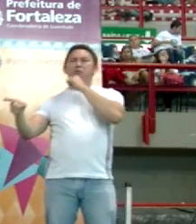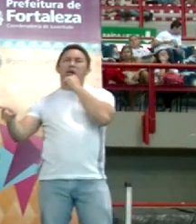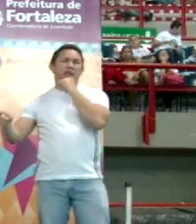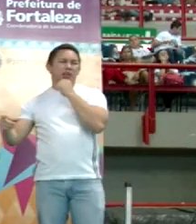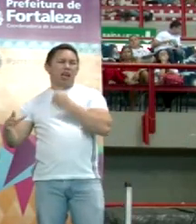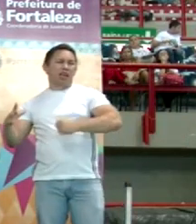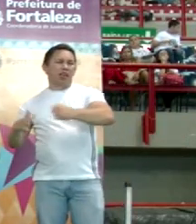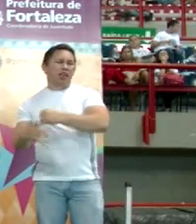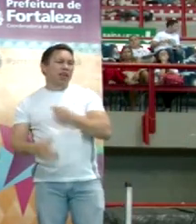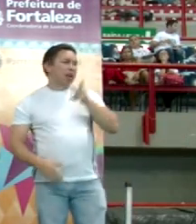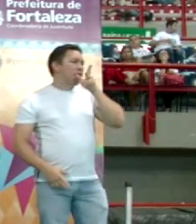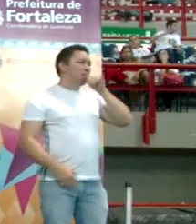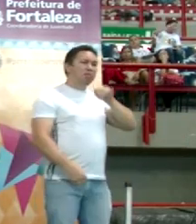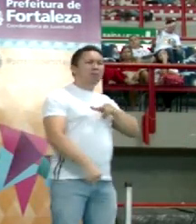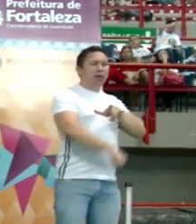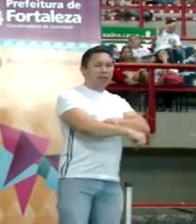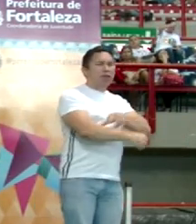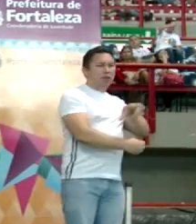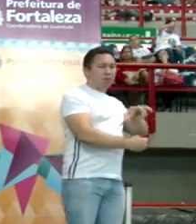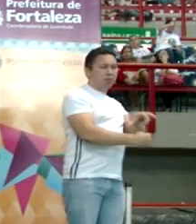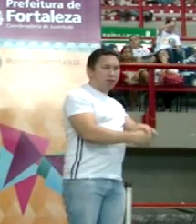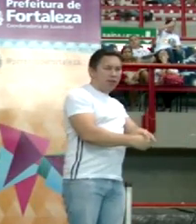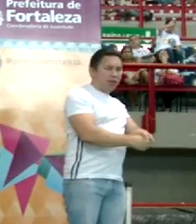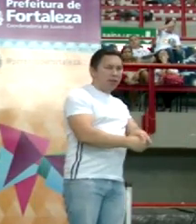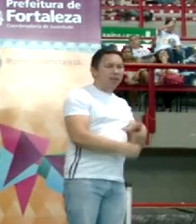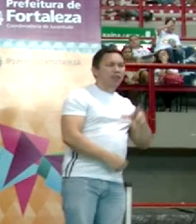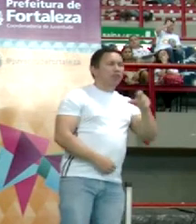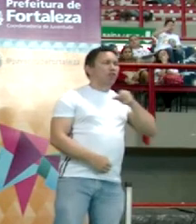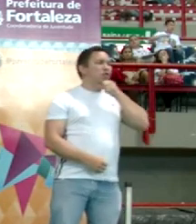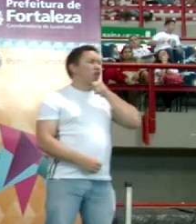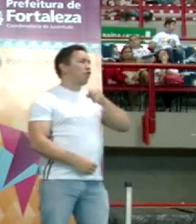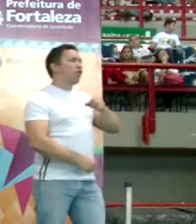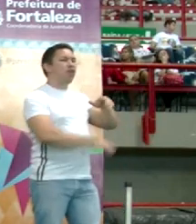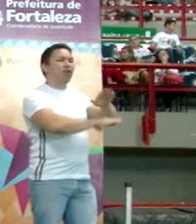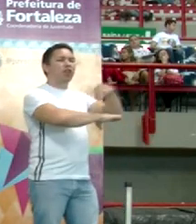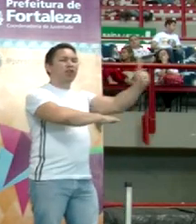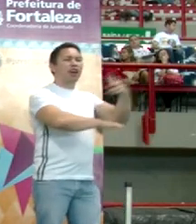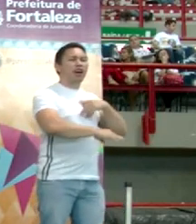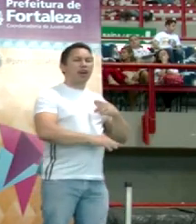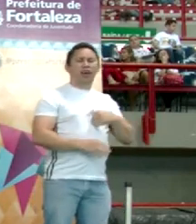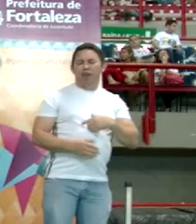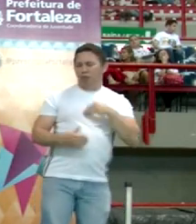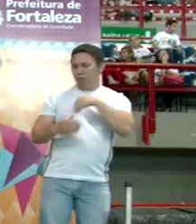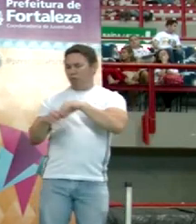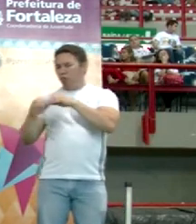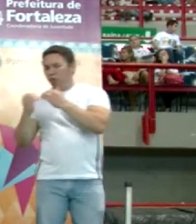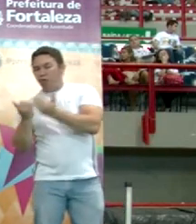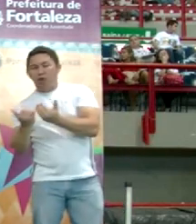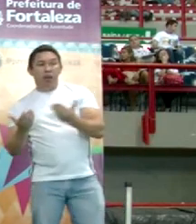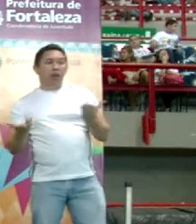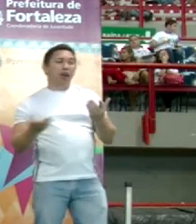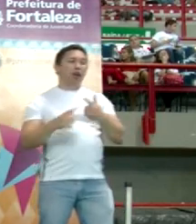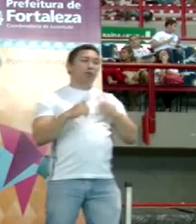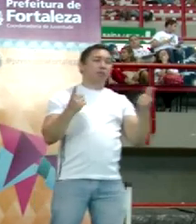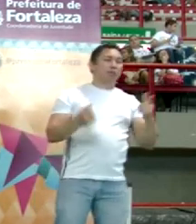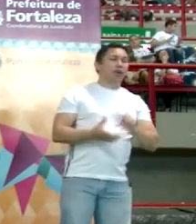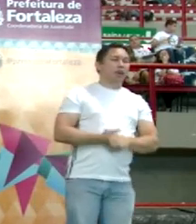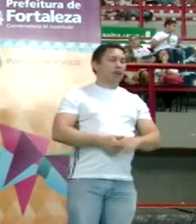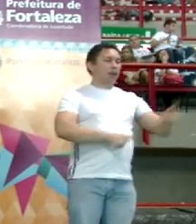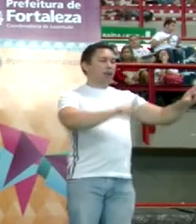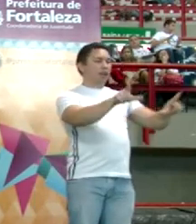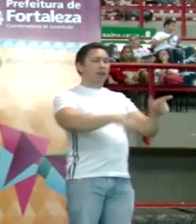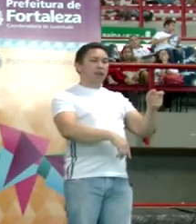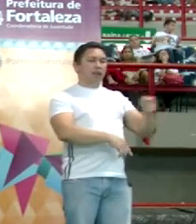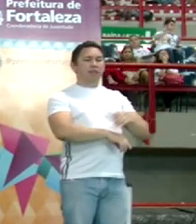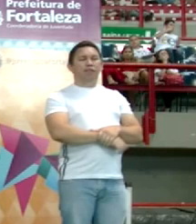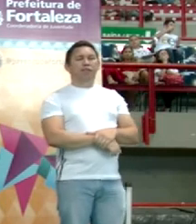cozinha, papai tá no banheiro, vovô tá na calçada, você tá no quarto. Mas aí a televisão ligada,